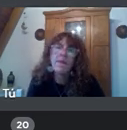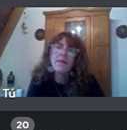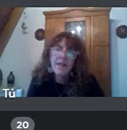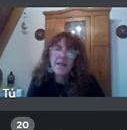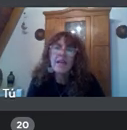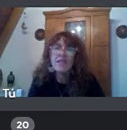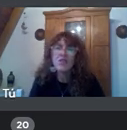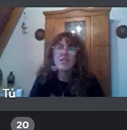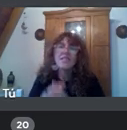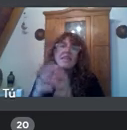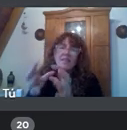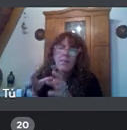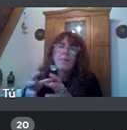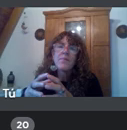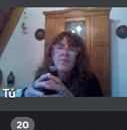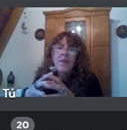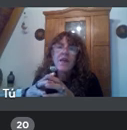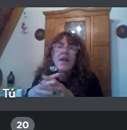Inversiones. Entonces.